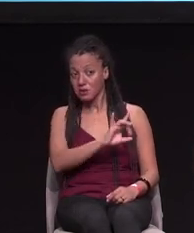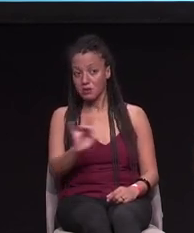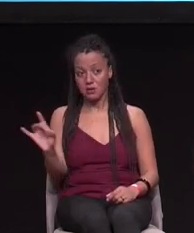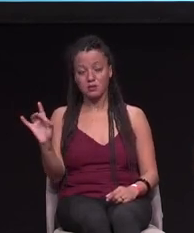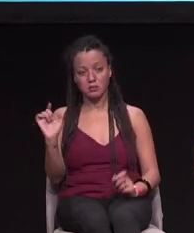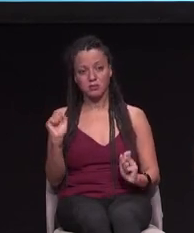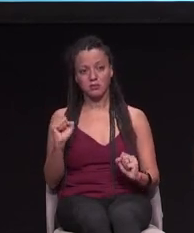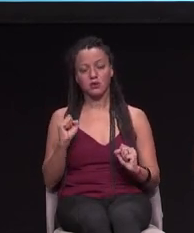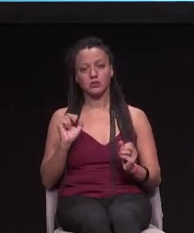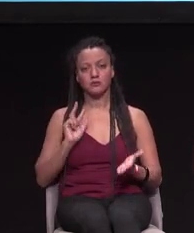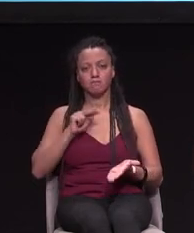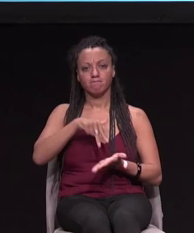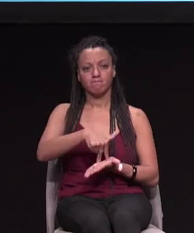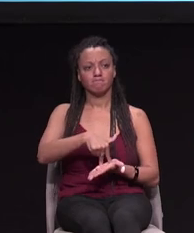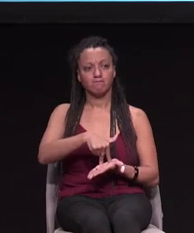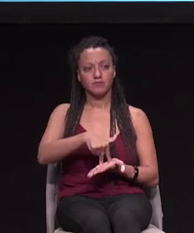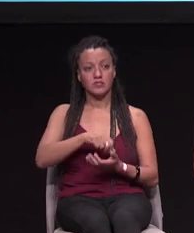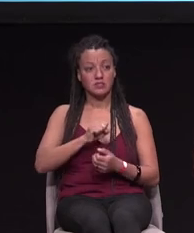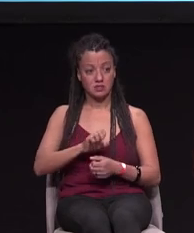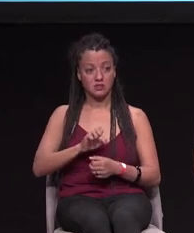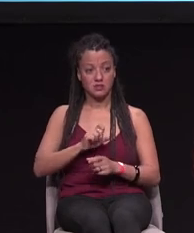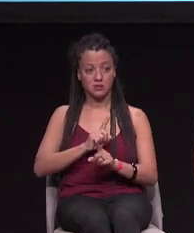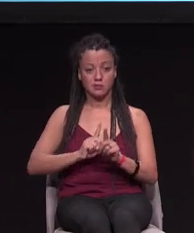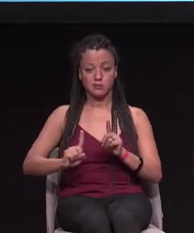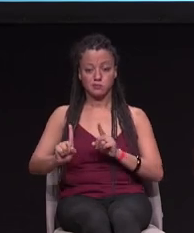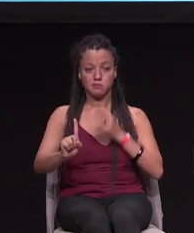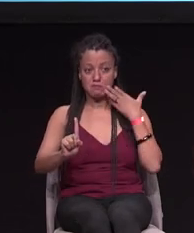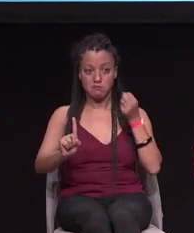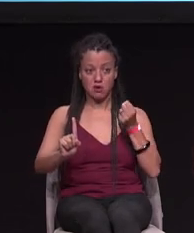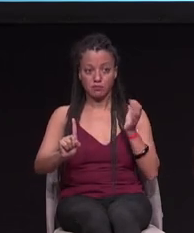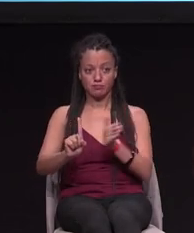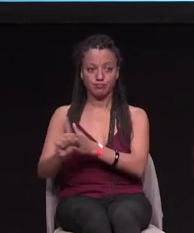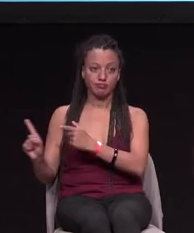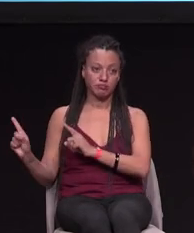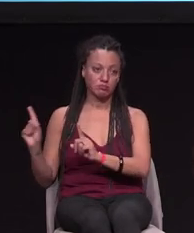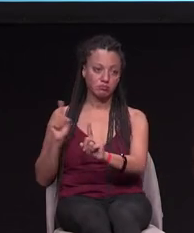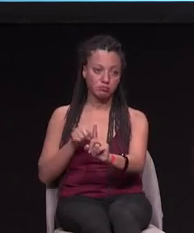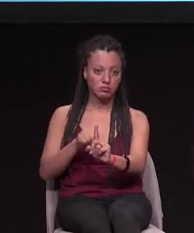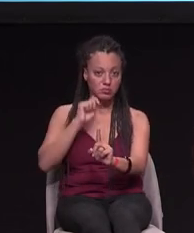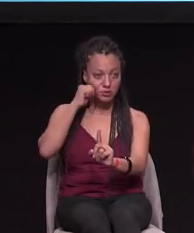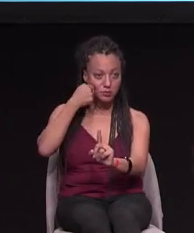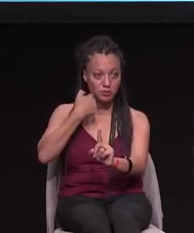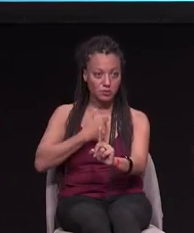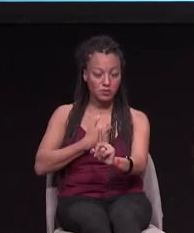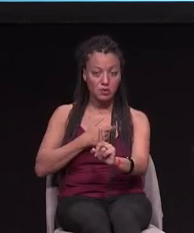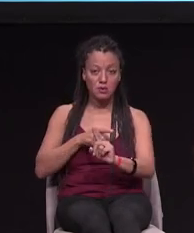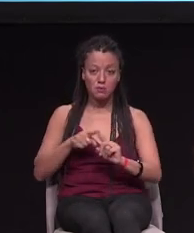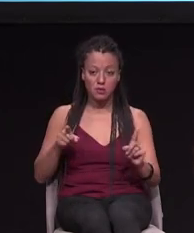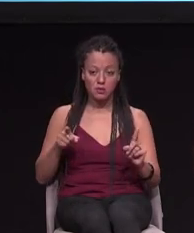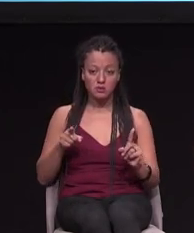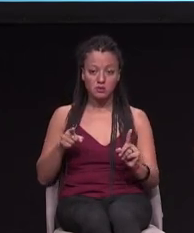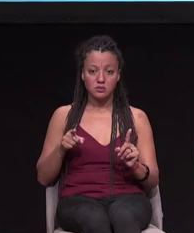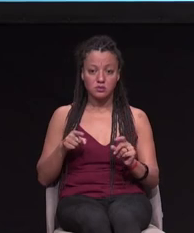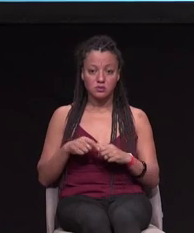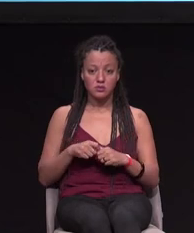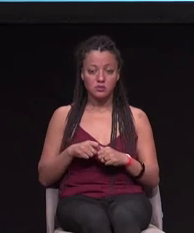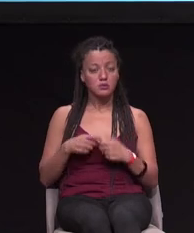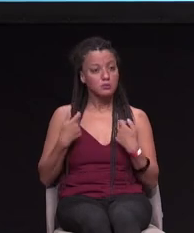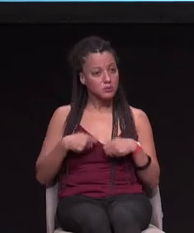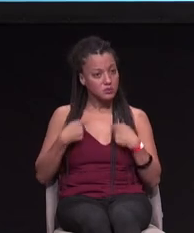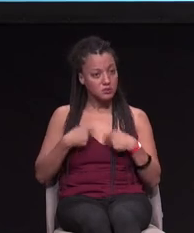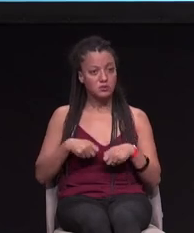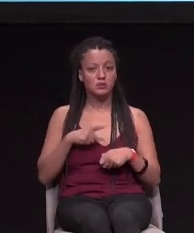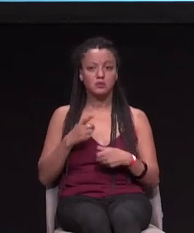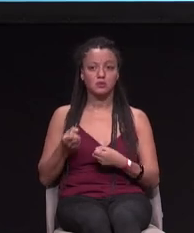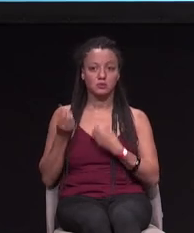esse o branco tem um lugar equivocado quem tirou branco por um negro né agora o seguinte tem que ter informação